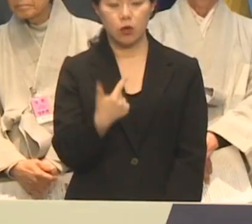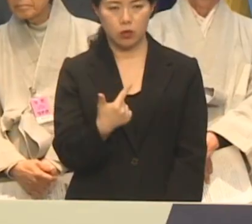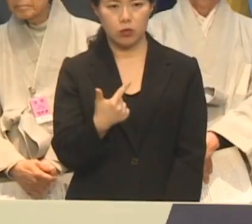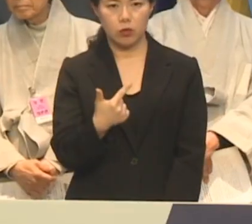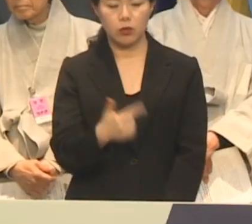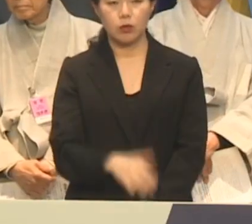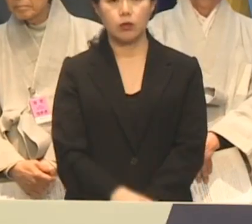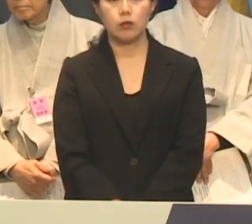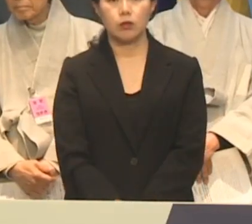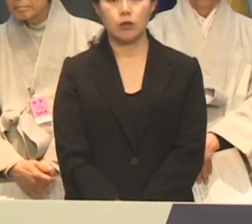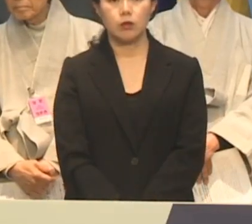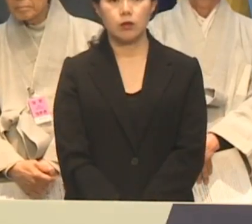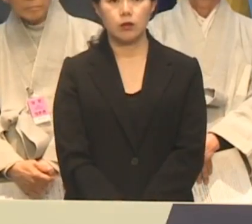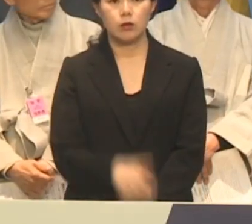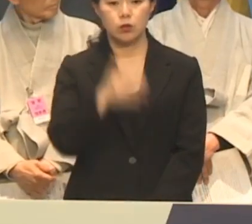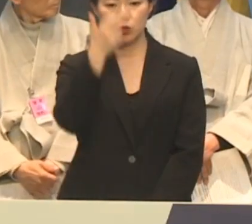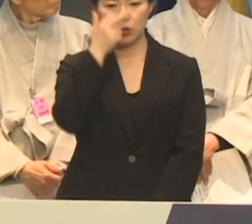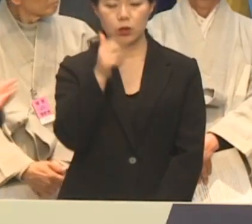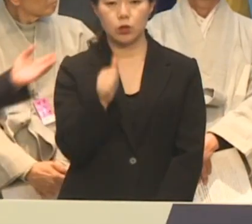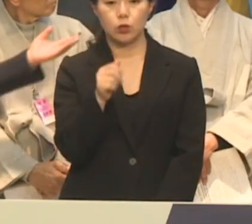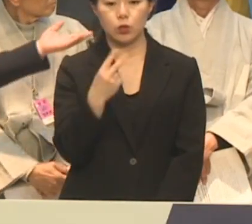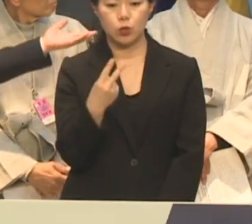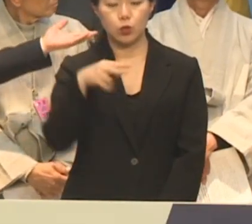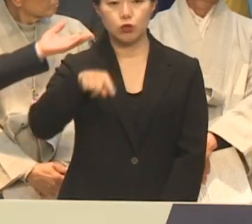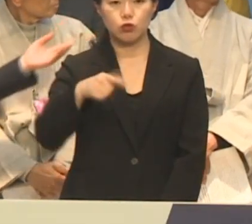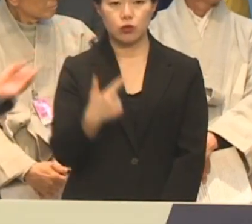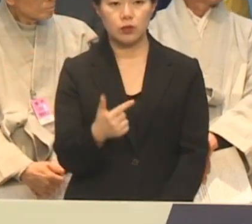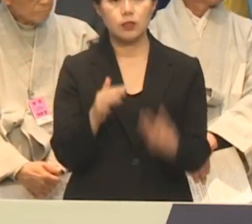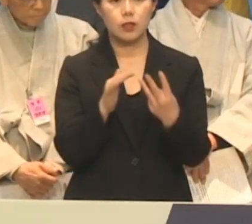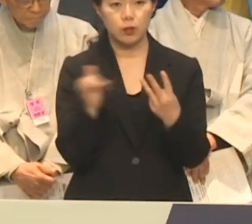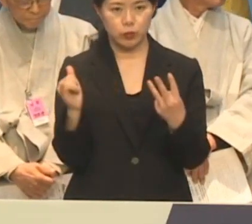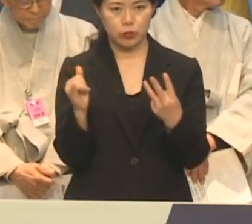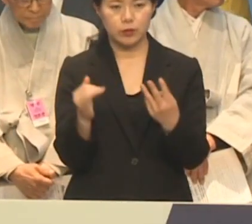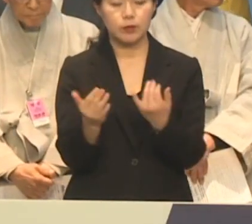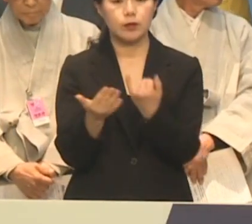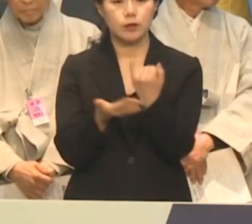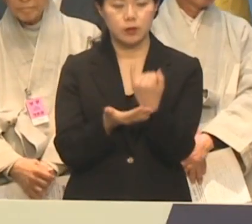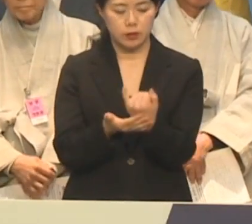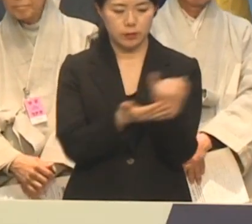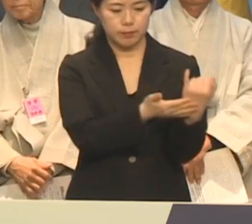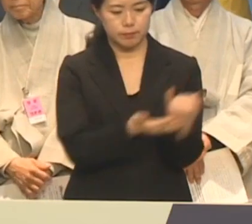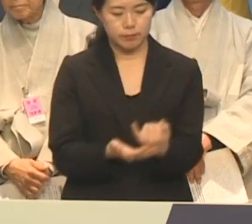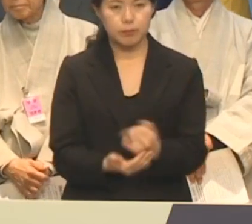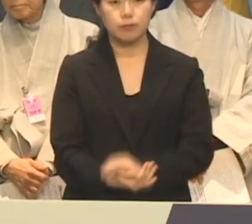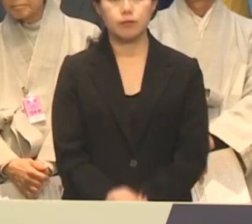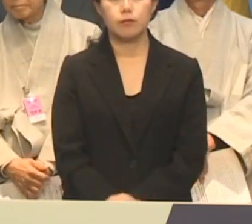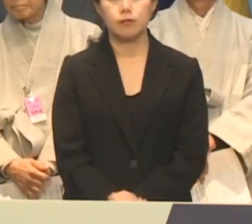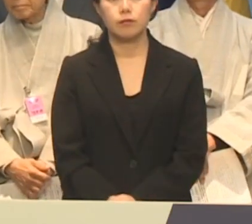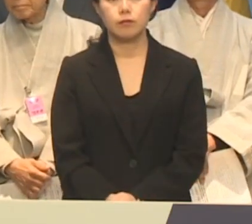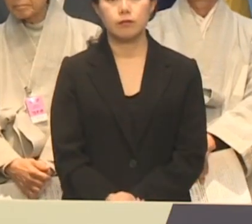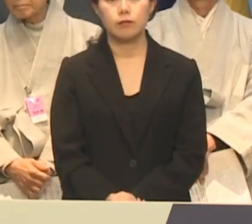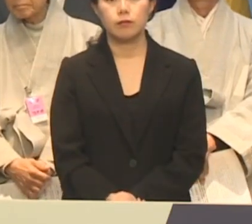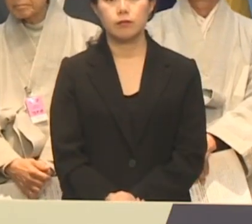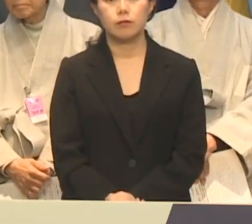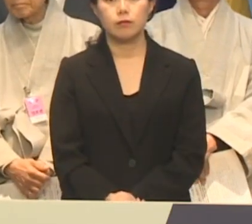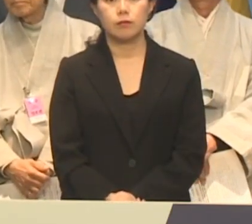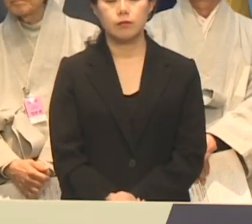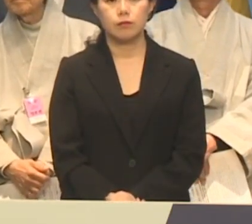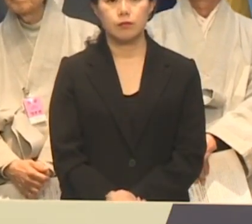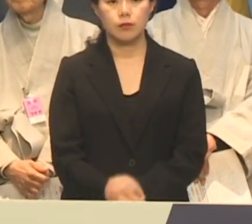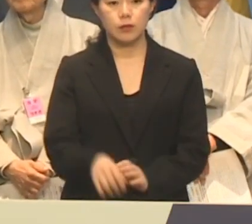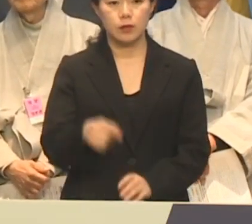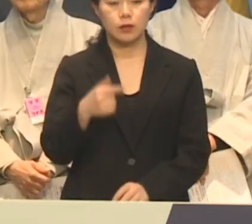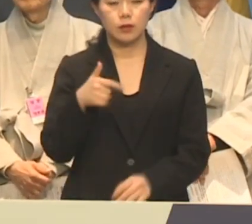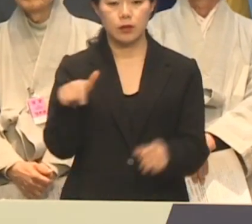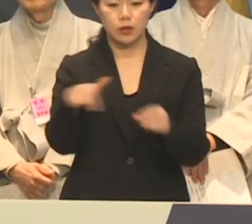임효정 수녀님, 최호순 수녀님 3분 수녀님 오늘 귀한 발걸음 해주신 거 감사드립니다.